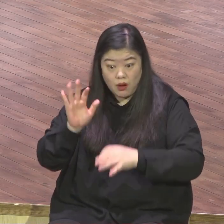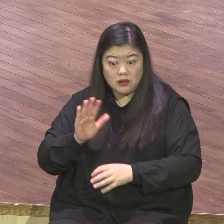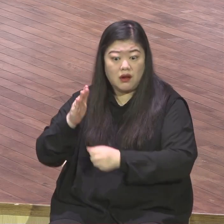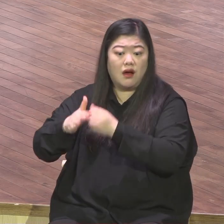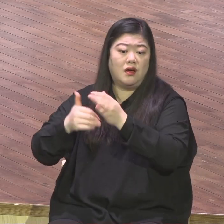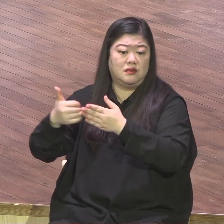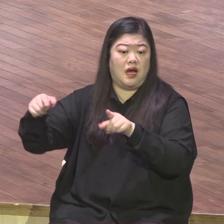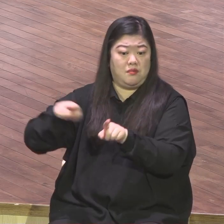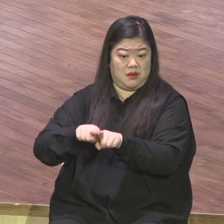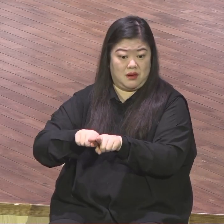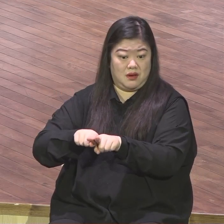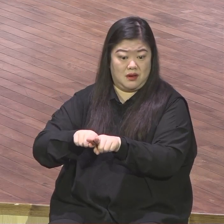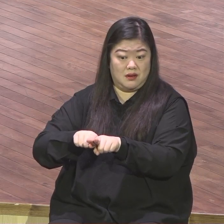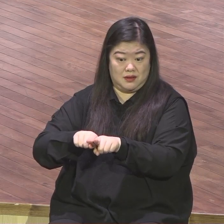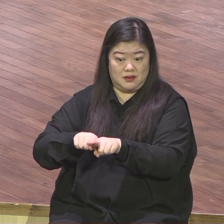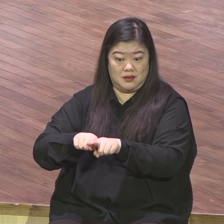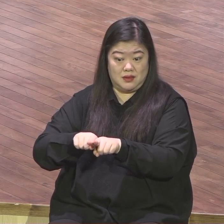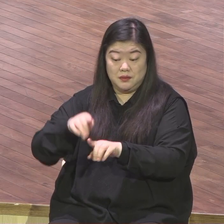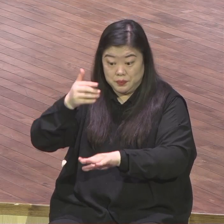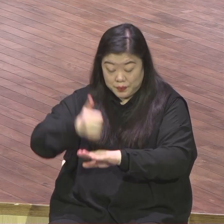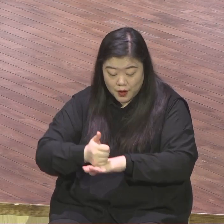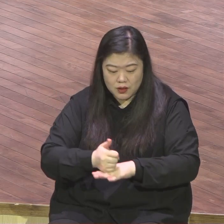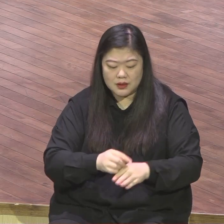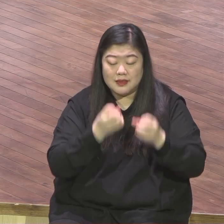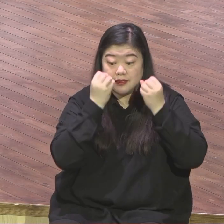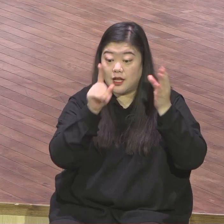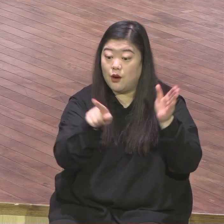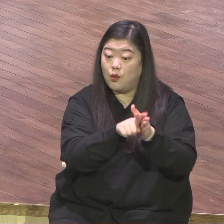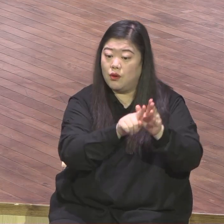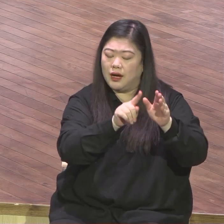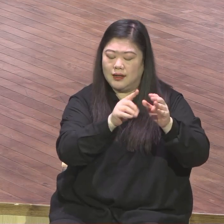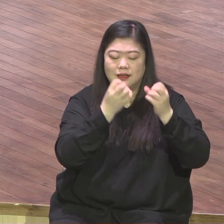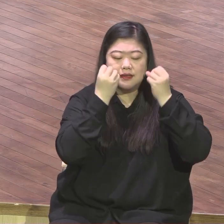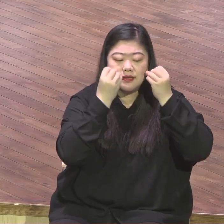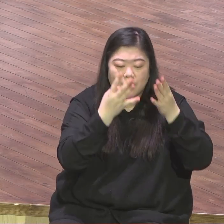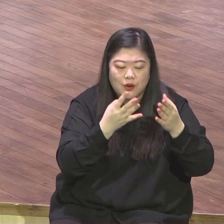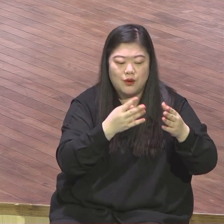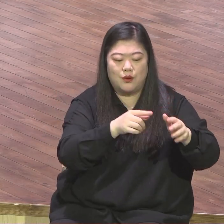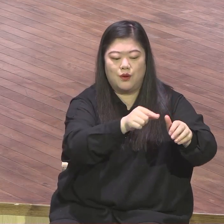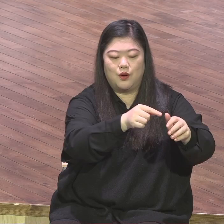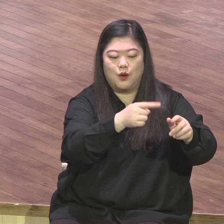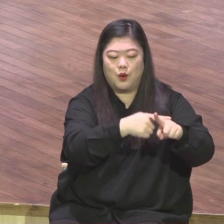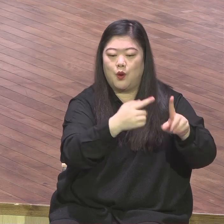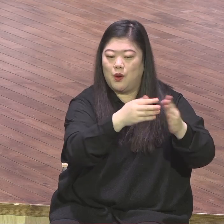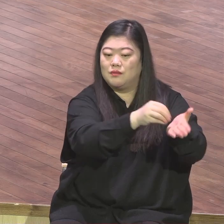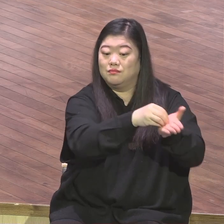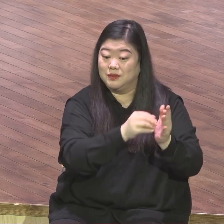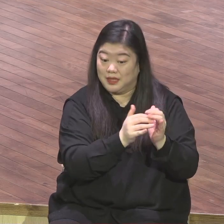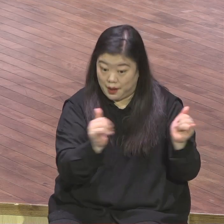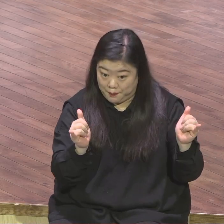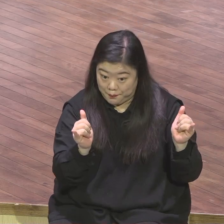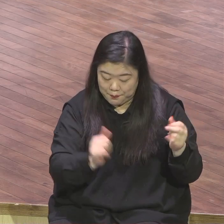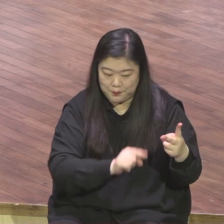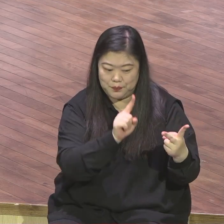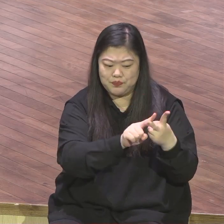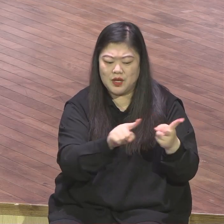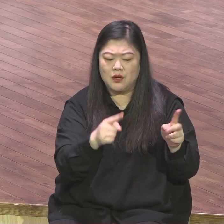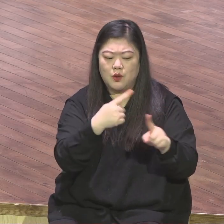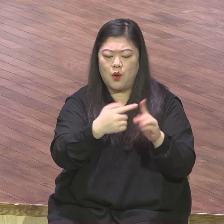되면 새가족과 장기결석자가 예배와 교회화가 되는 이런 회복의 응답이 계속 이어지게 되어